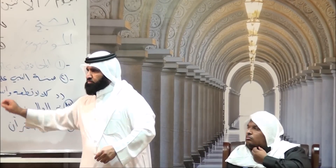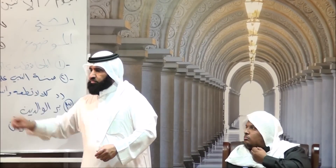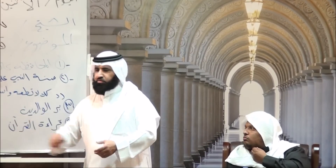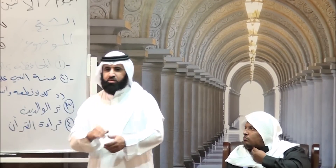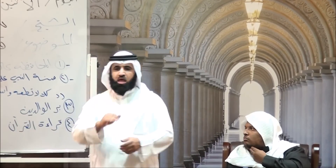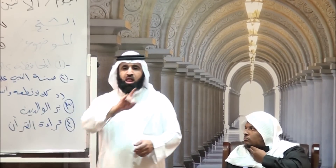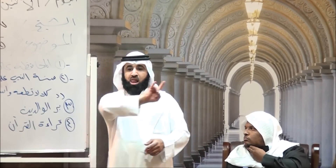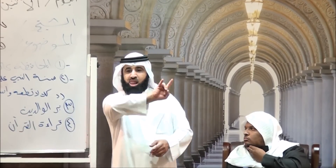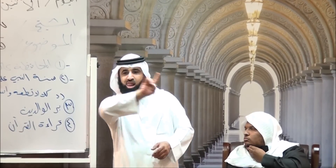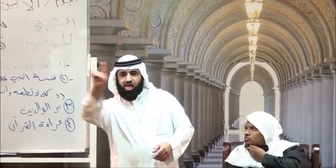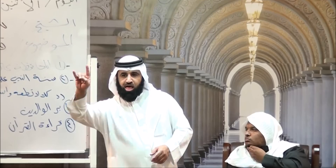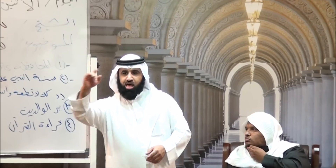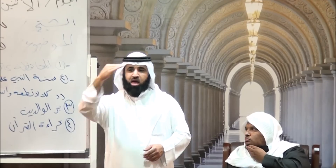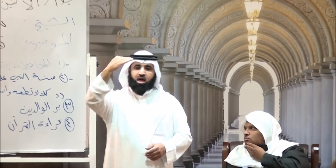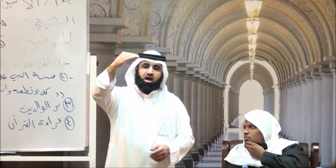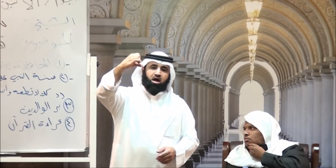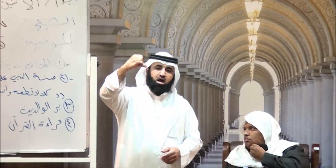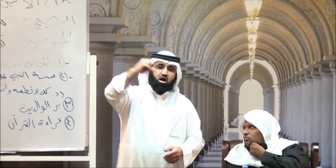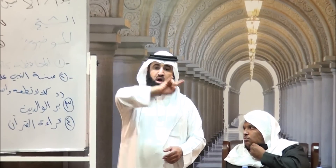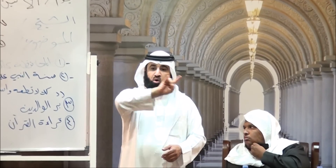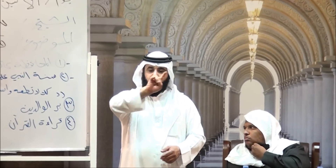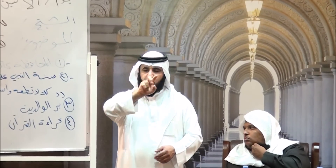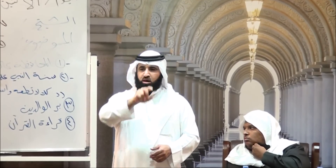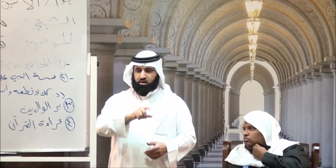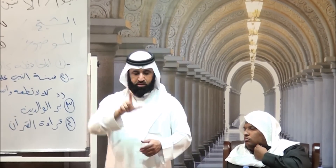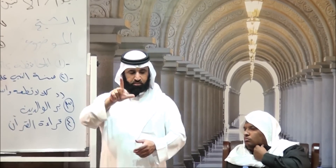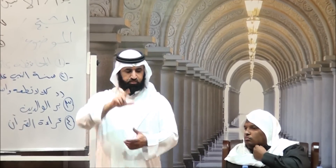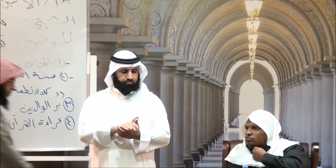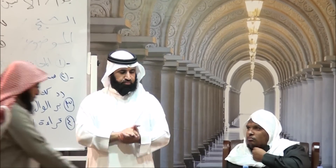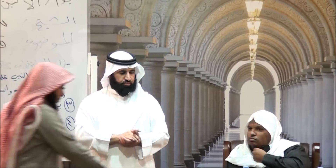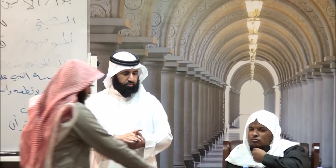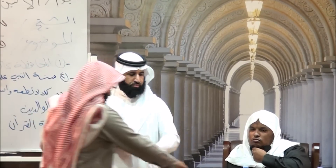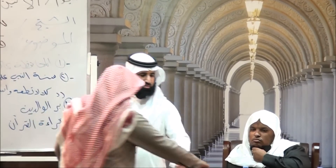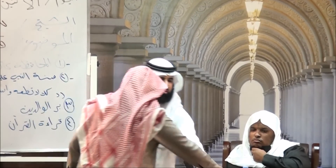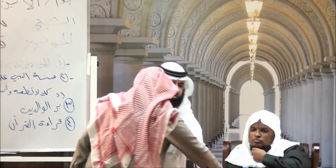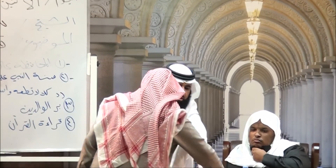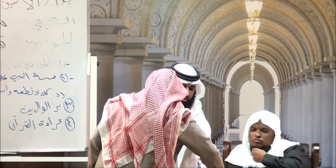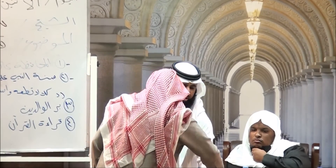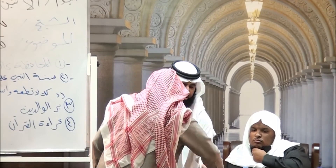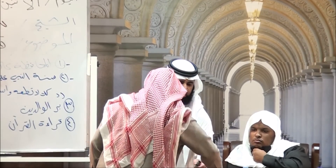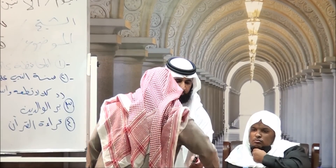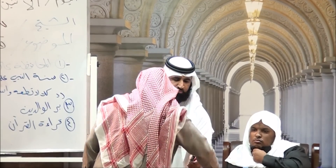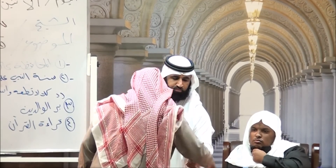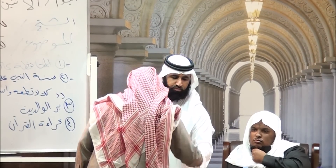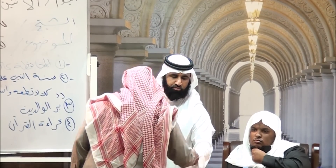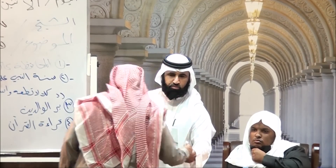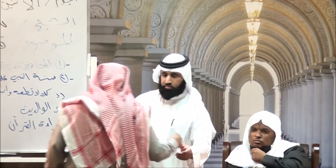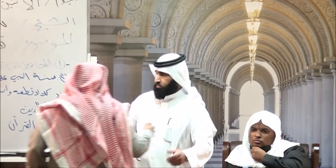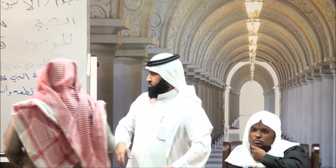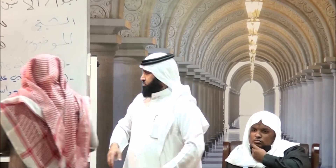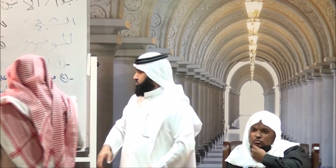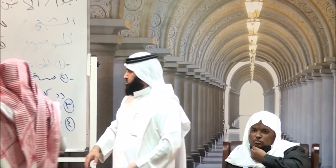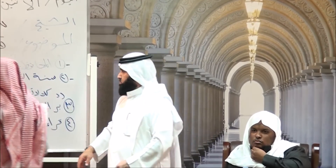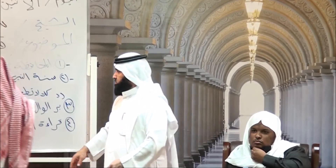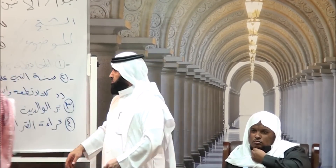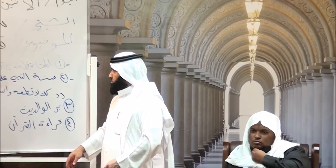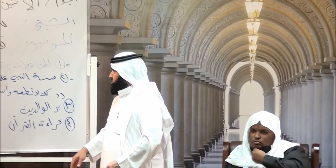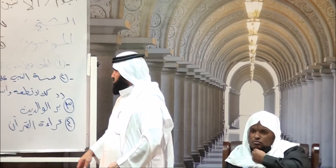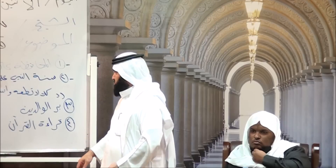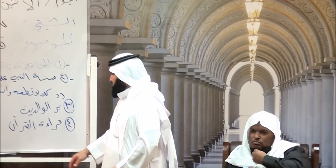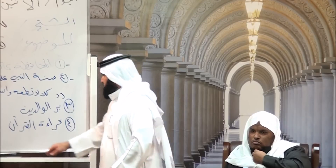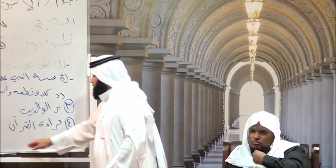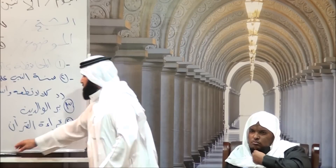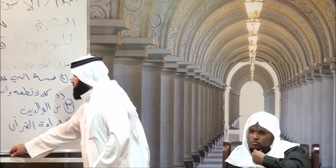بالله كنز من كنوز الجنة. لا حول ولا قوة إلا بالله